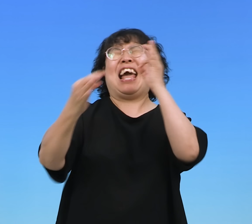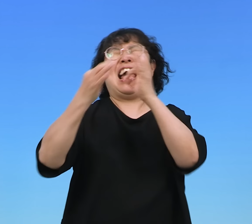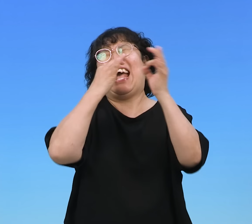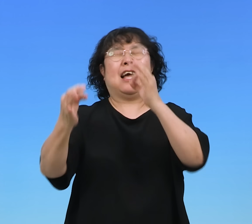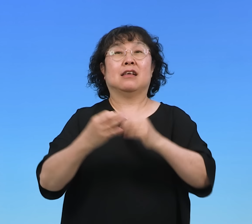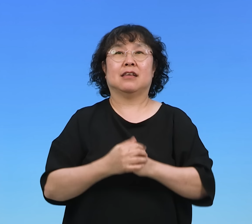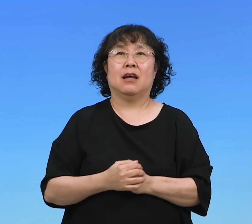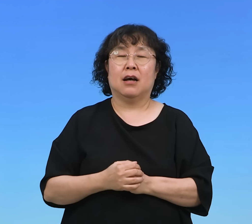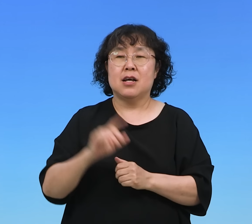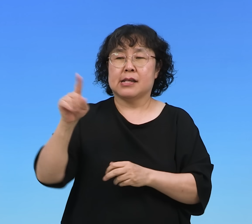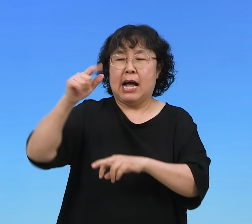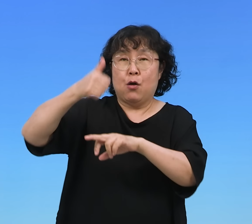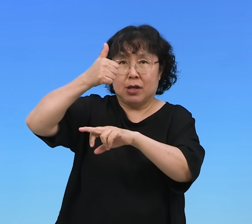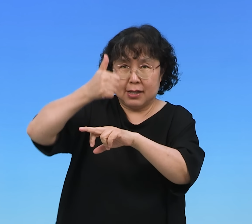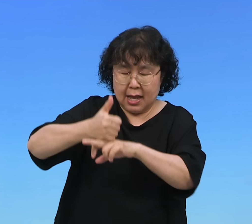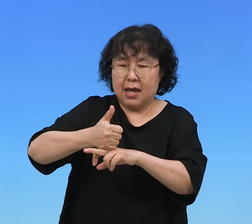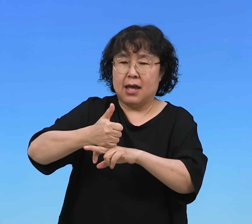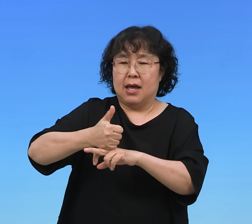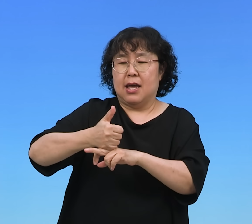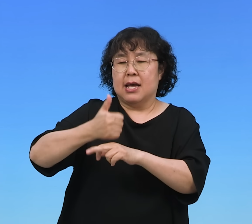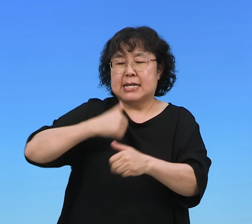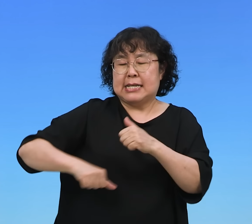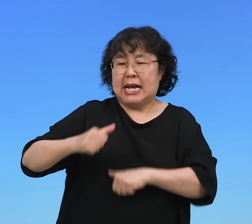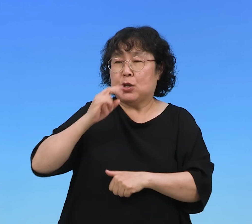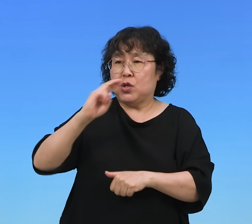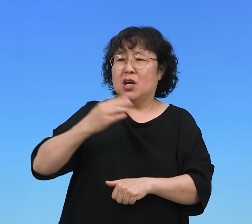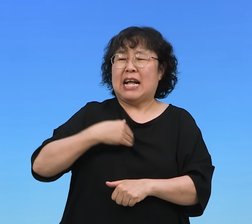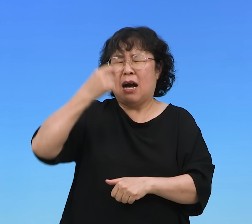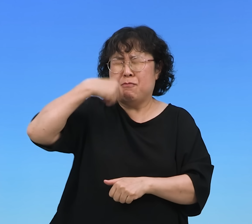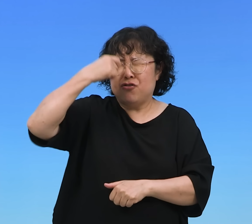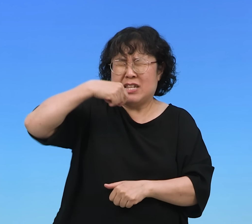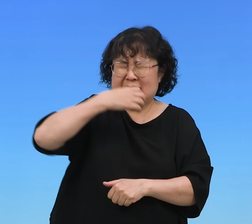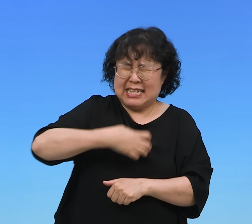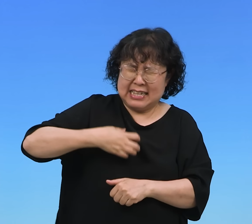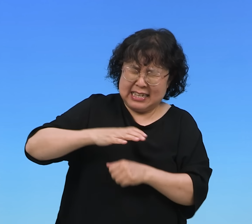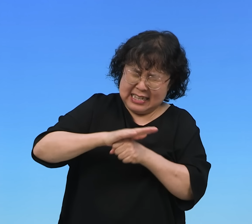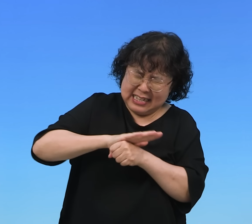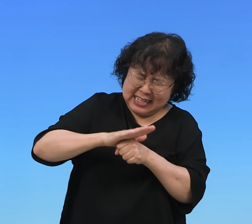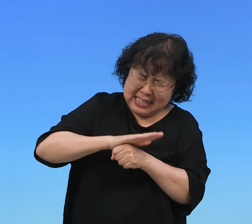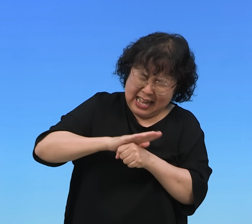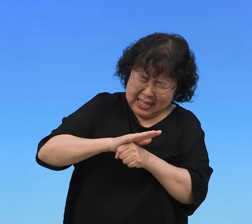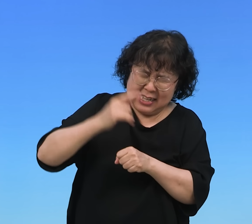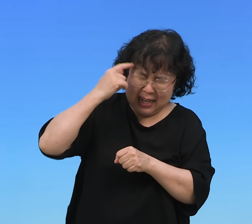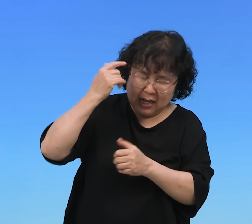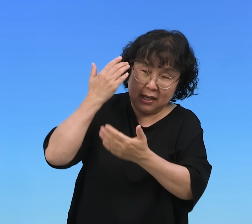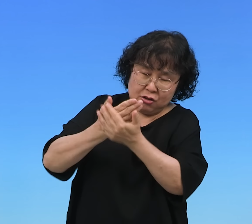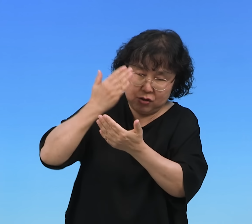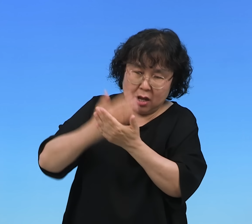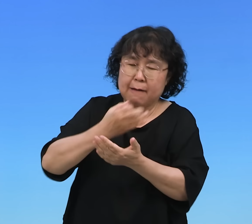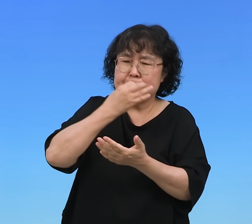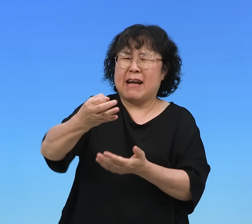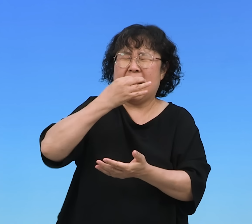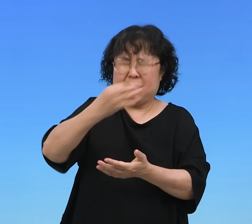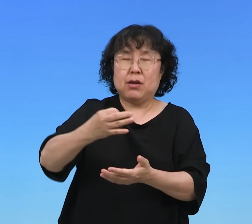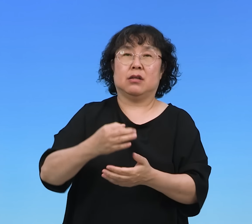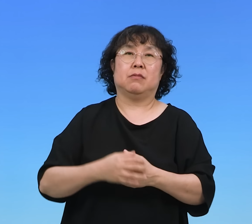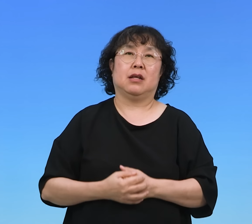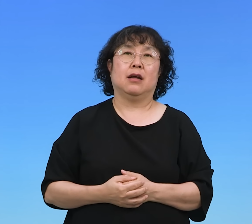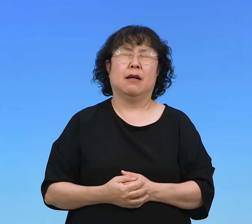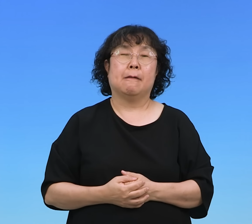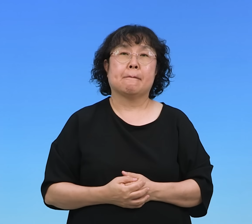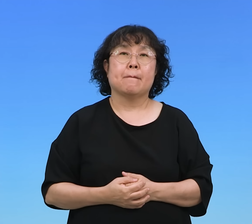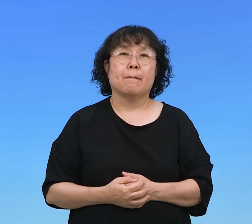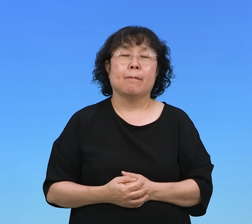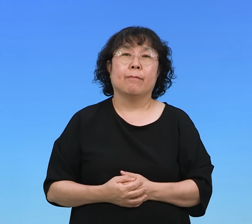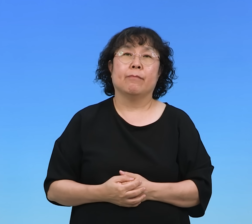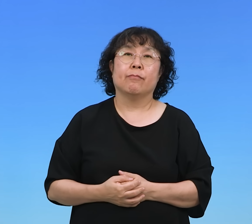소리질러 다윗의 자손이여 나를 불쌍히 여기소서 오늘 우리의 결핍이